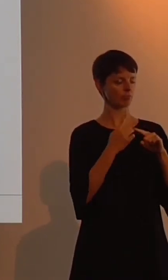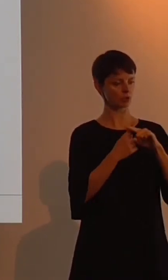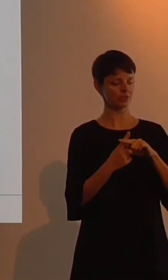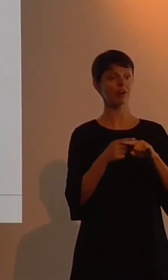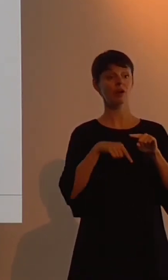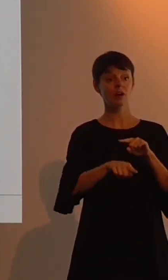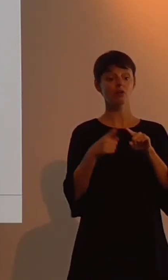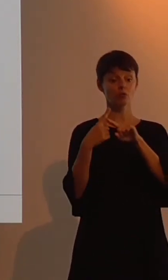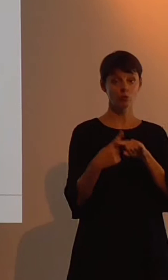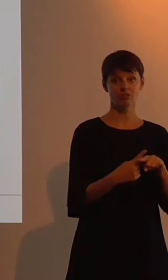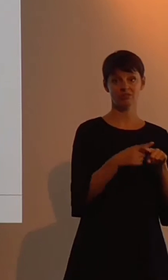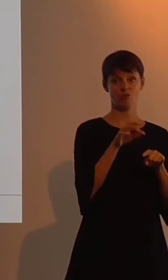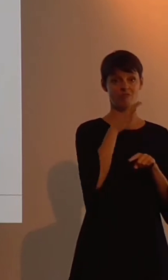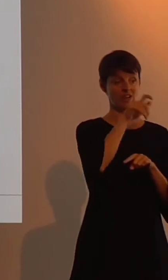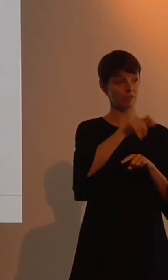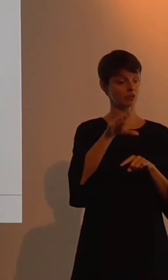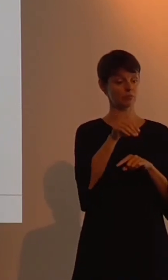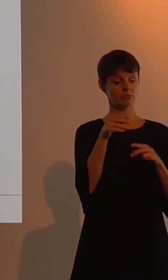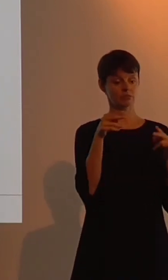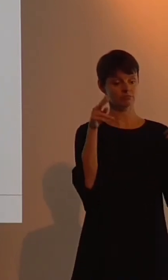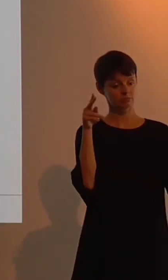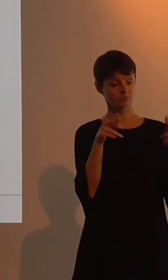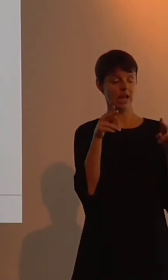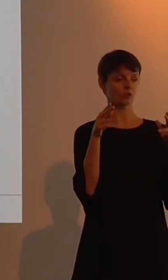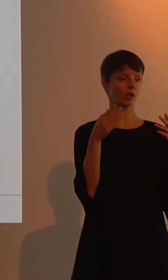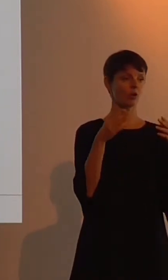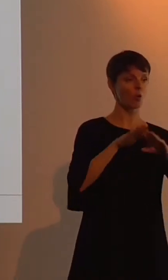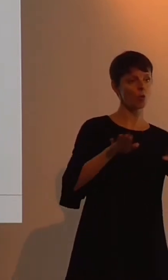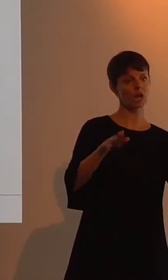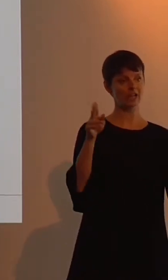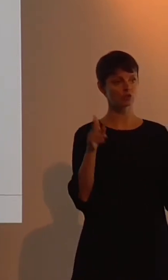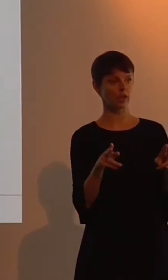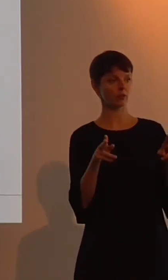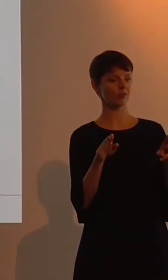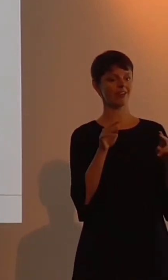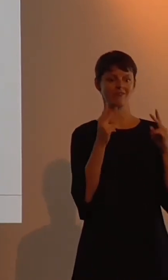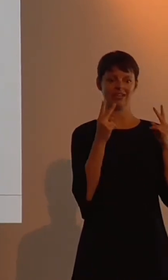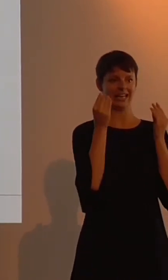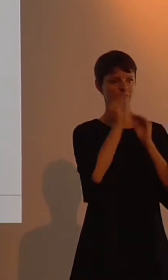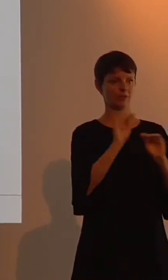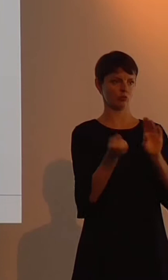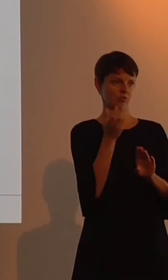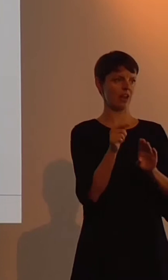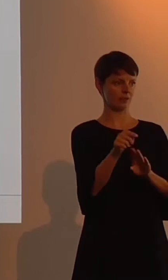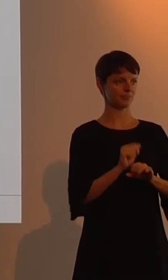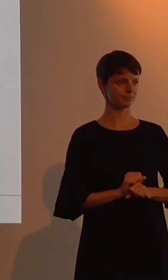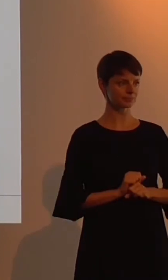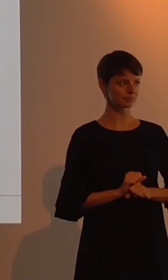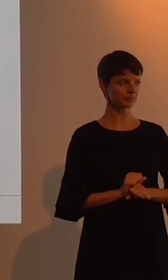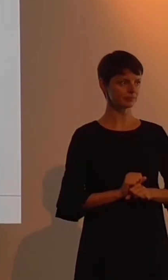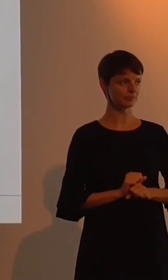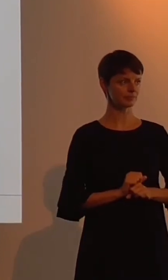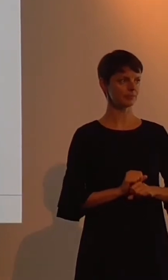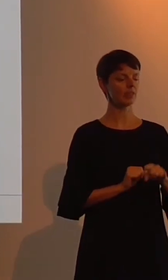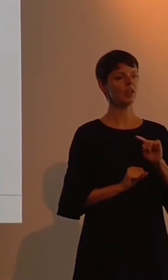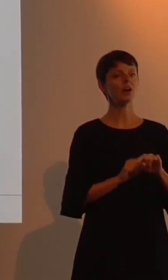der Welt was passiert, dann wird es eben live übertitelt. Diese Kapazitäten halten wir hier vor. Sie wissen, dass es ist aufwendiger,